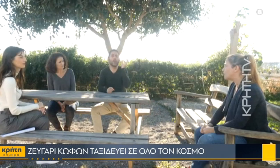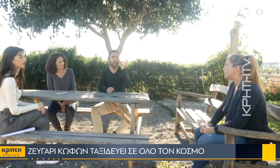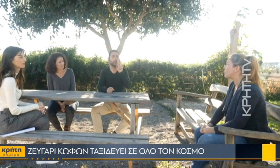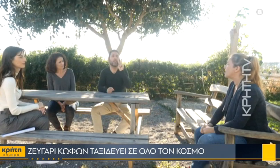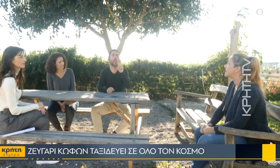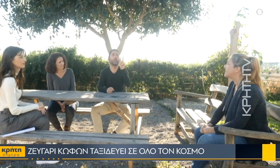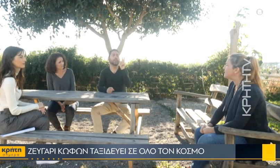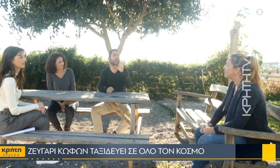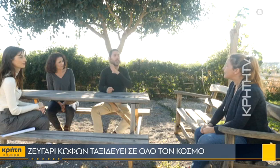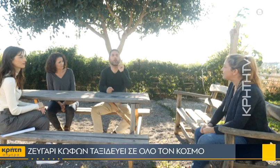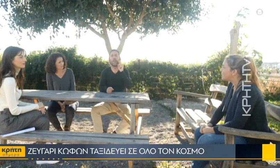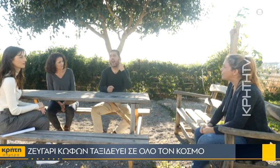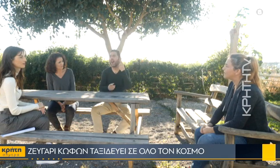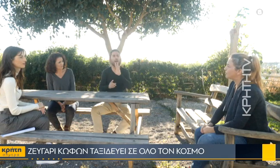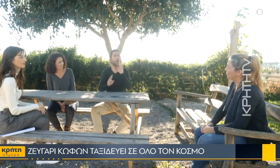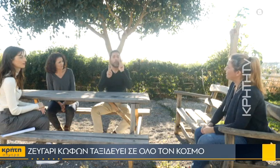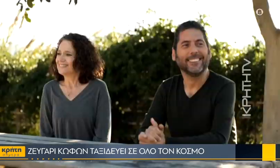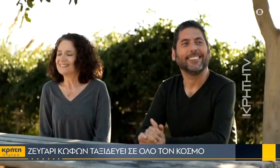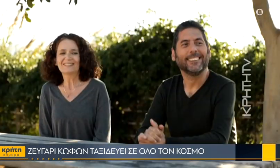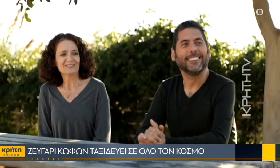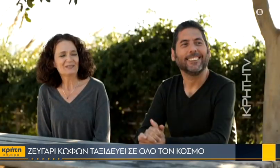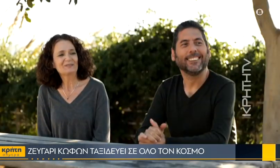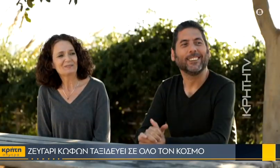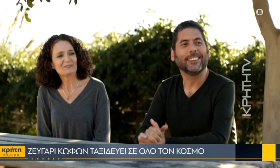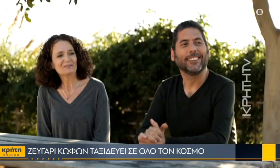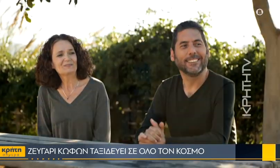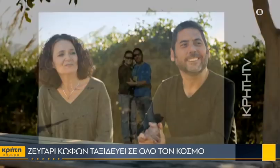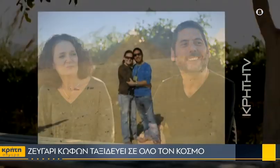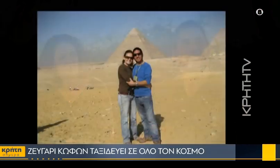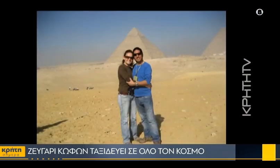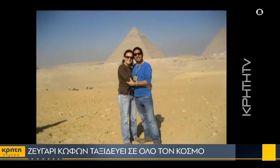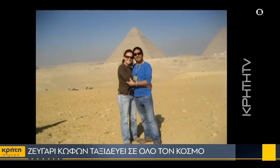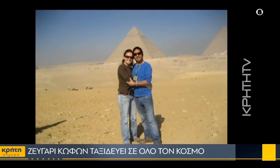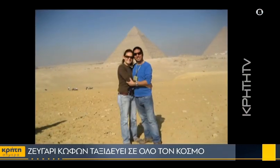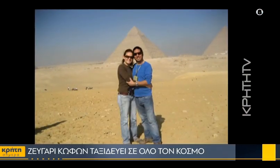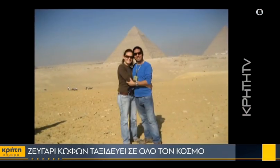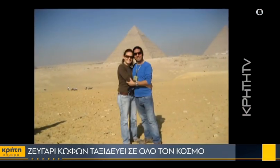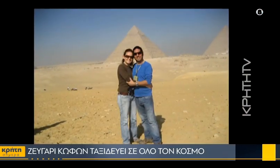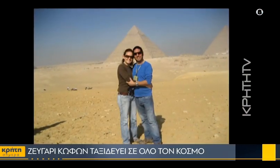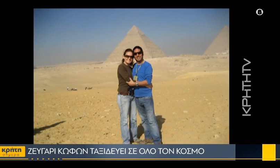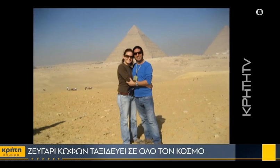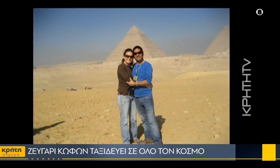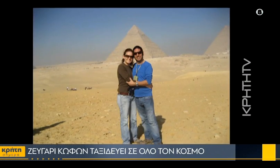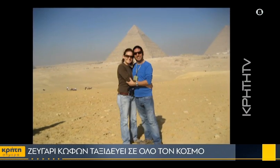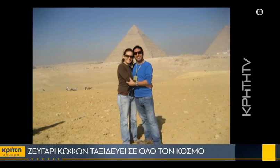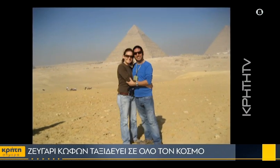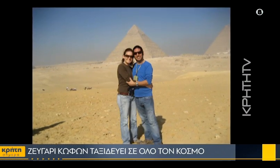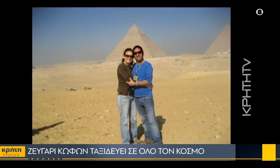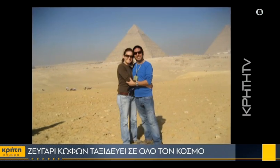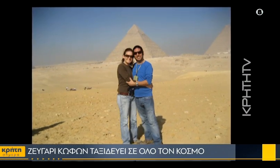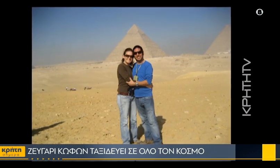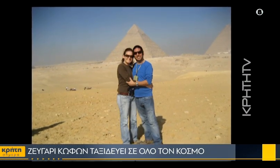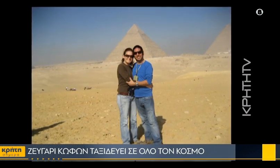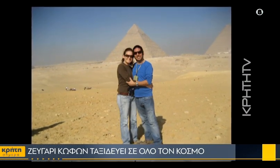ένα ηλιόλουστο στο πρωινό στο Ηράκλειο και μιλήσαμε για τα ταξίδια, τη ζωή, το παρόν και το μέλλον, αλλά κυριότερα μάθαμε ότι